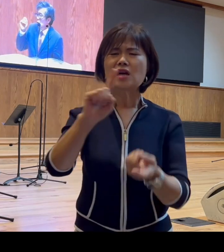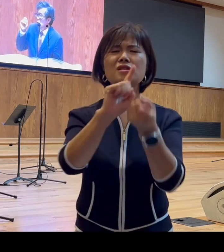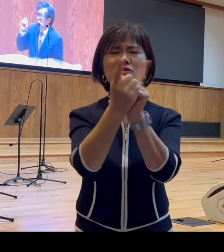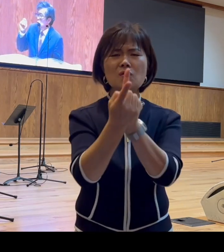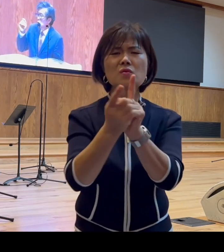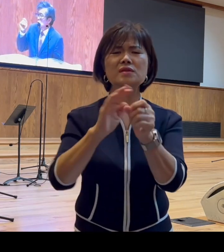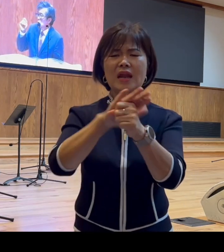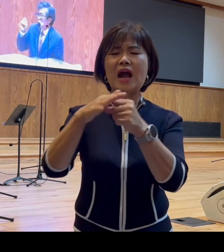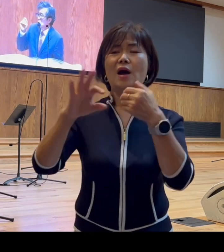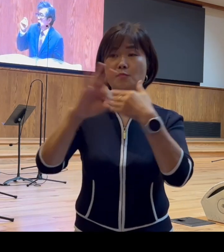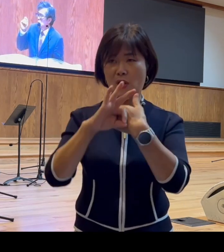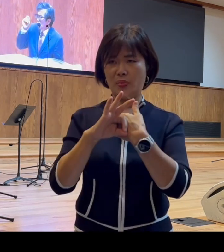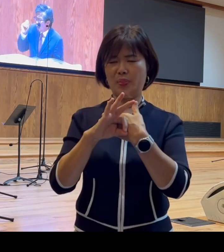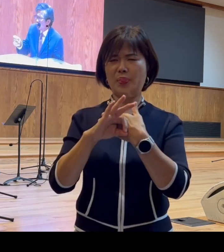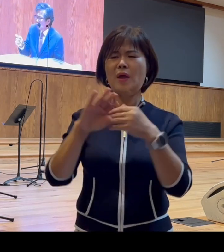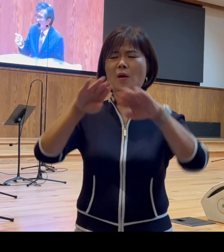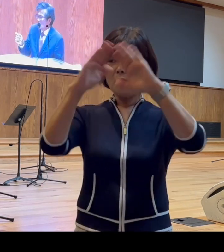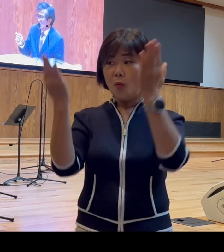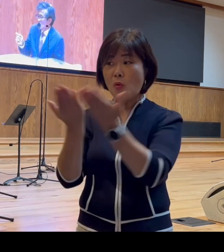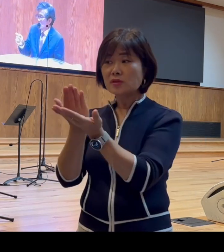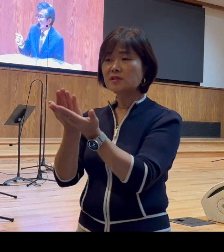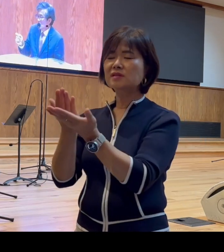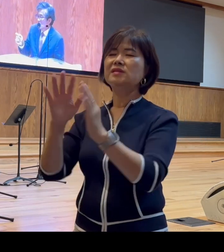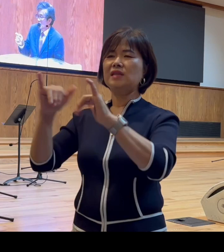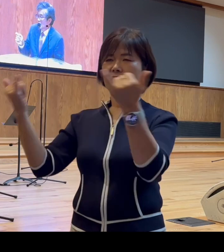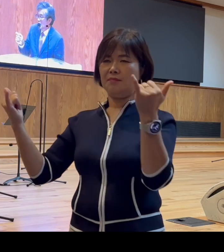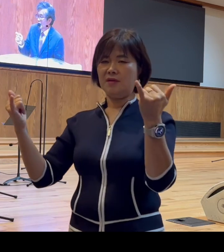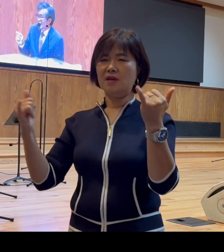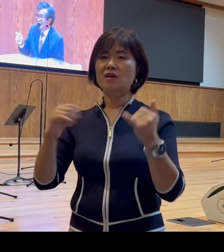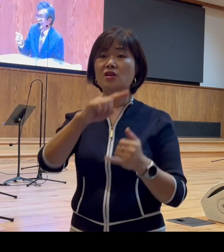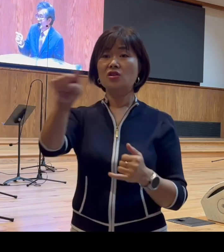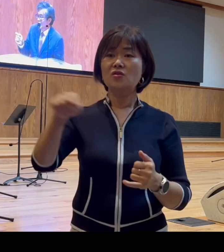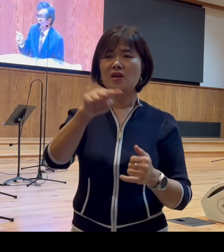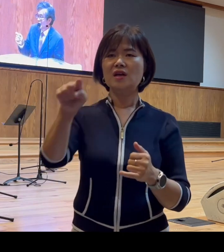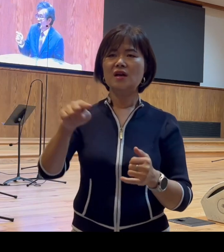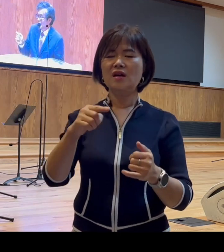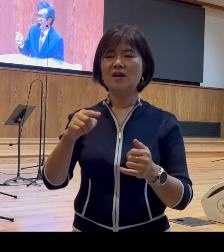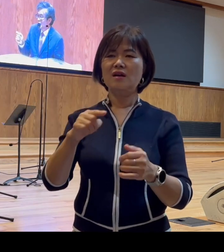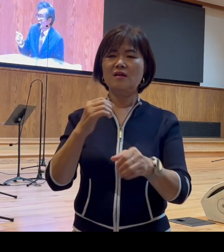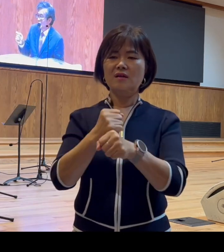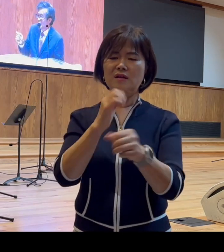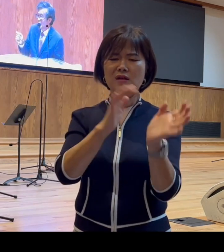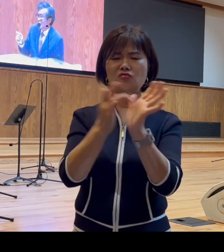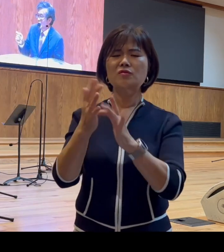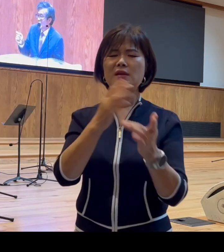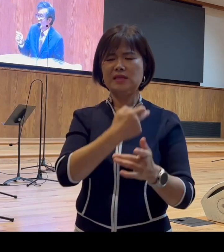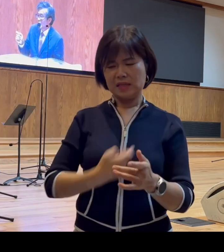서로 사랑하면 모든 사람이 너희가 내 제자인 줄 알리라.